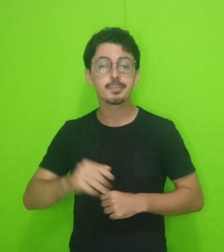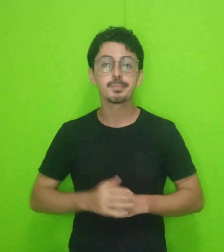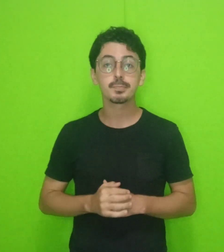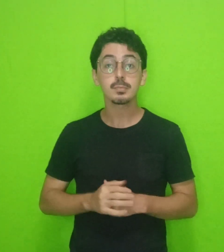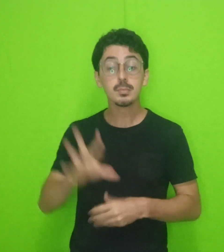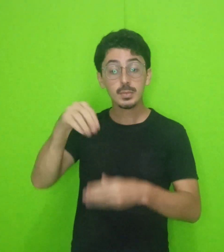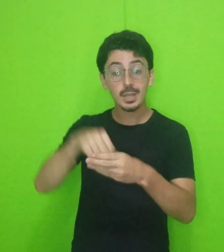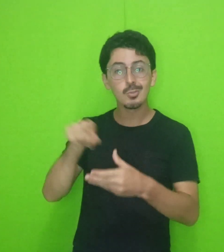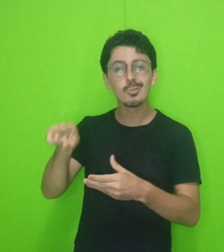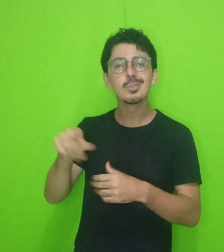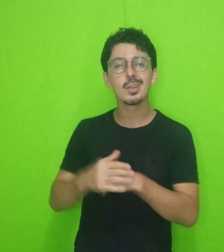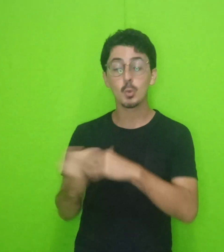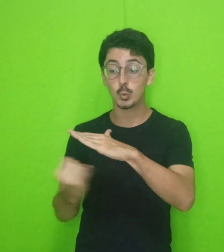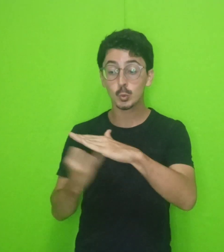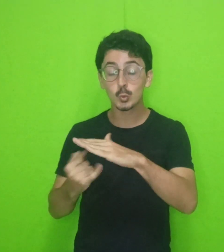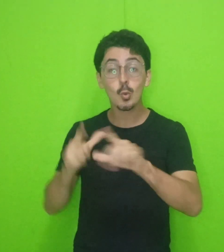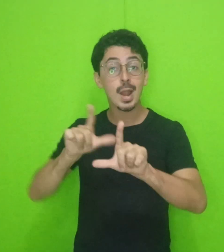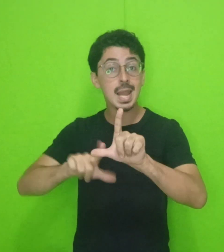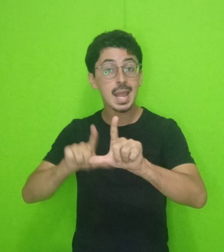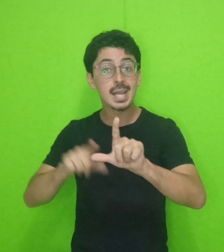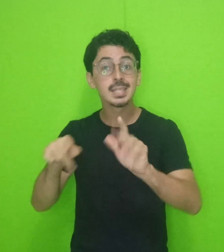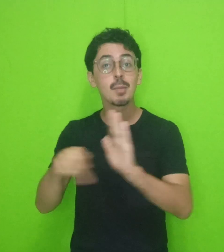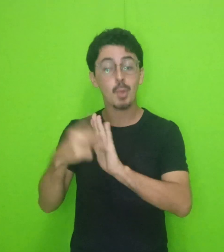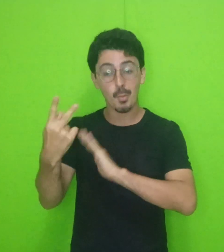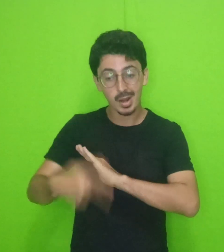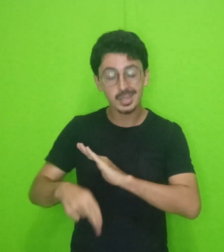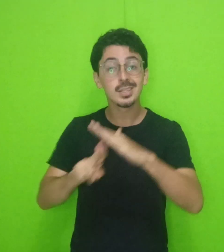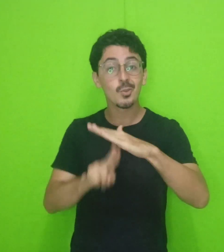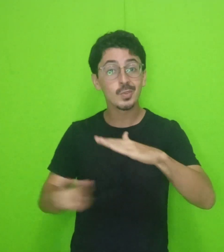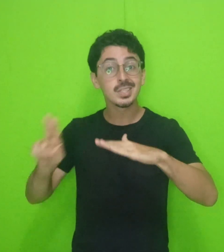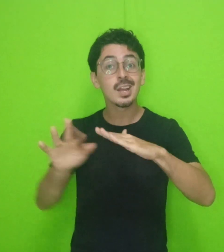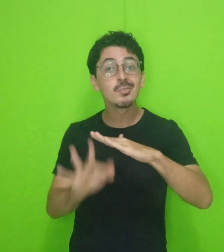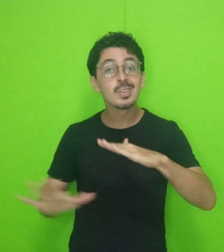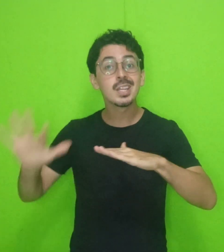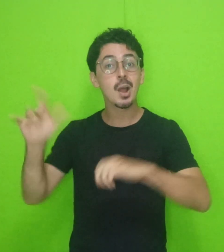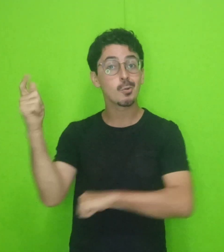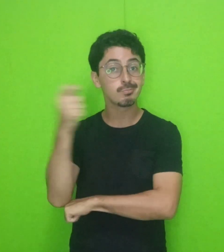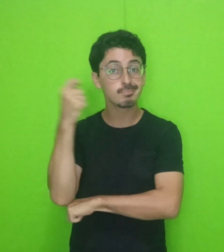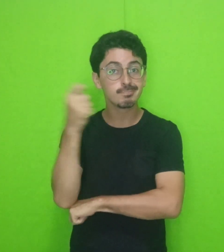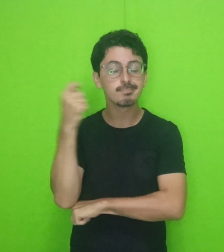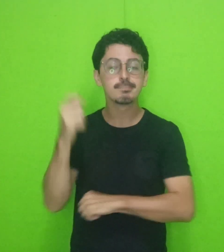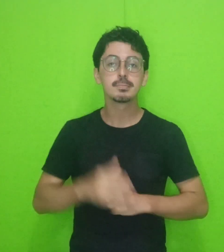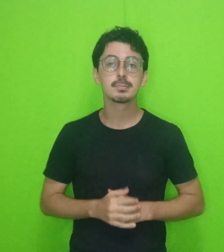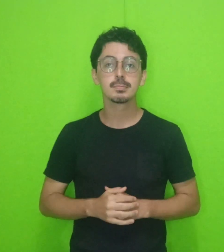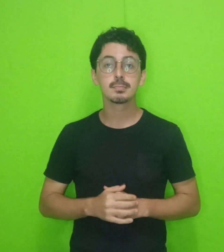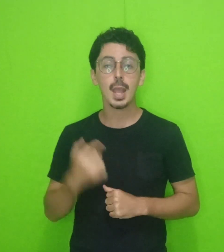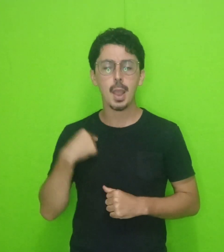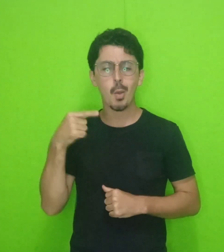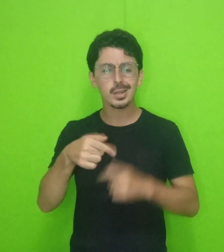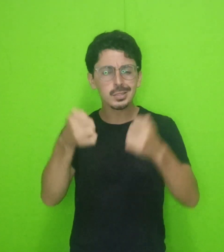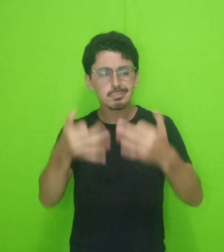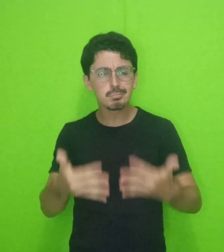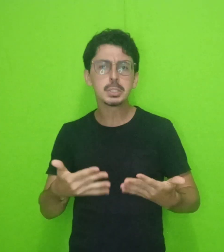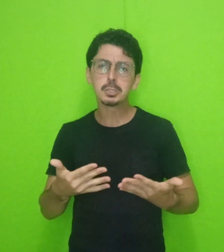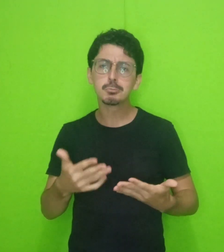de Letras aqui da URGS. Eu falo com propriedade da fase 1